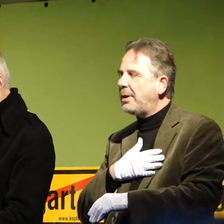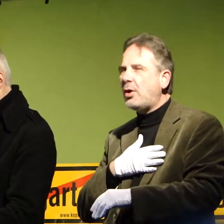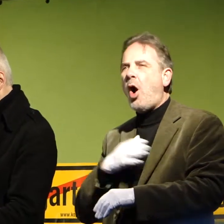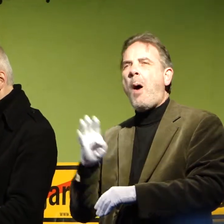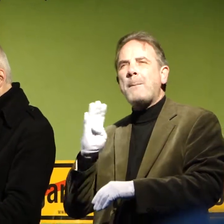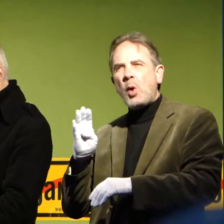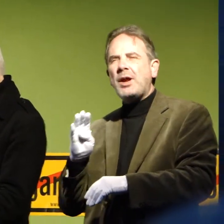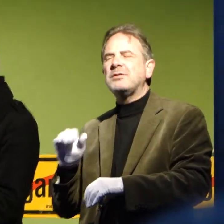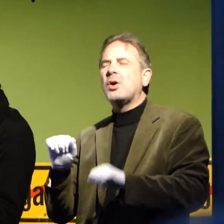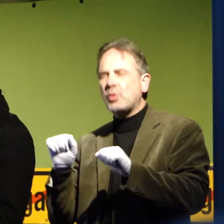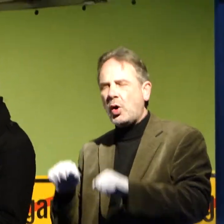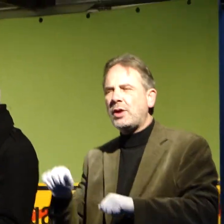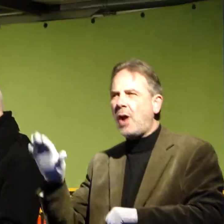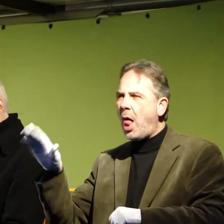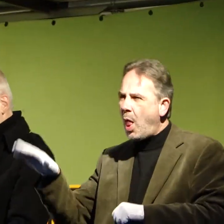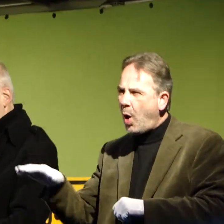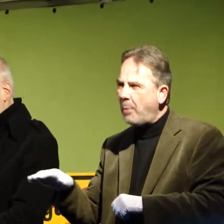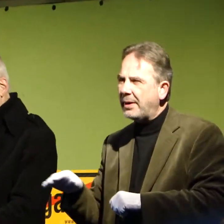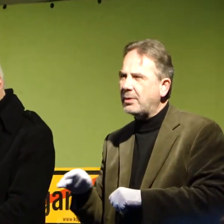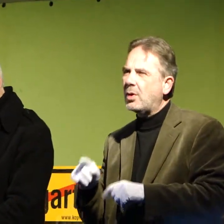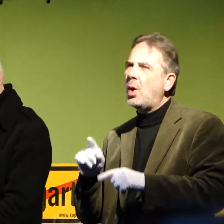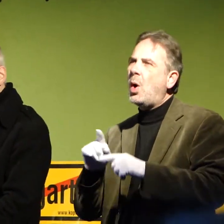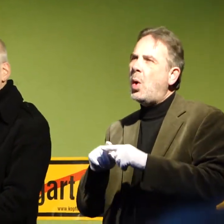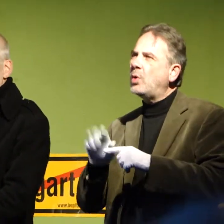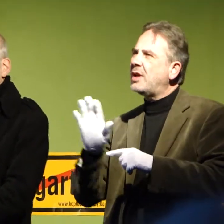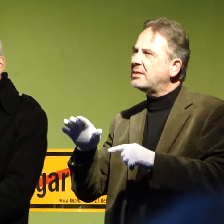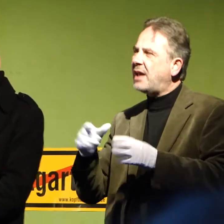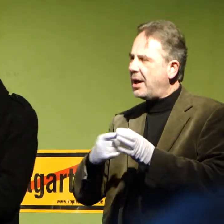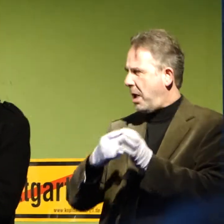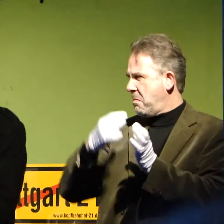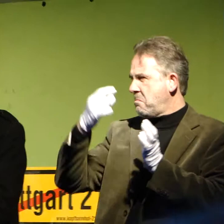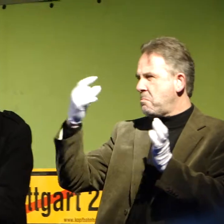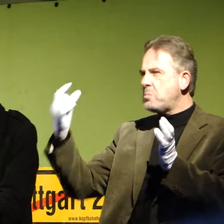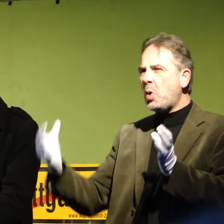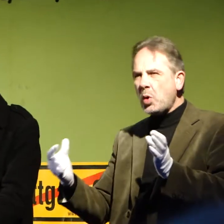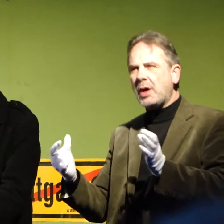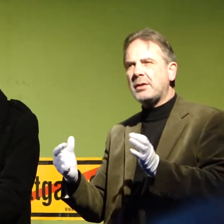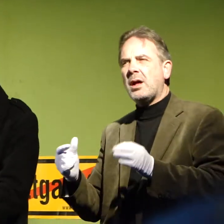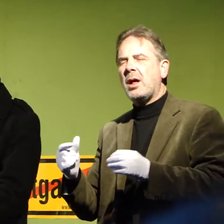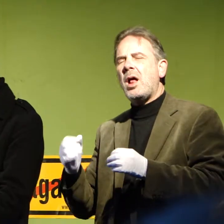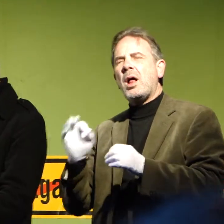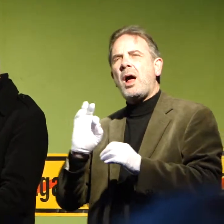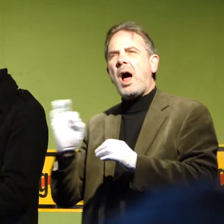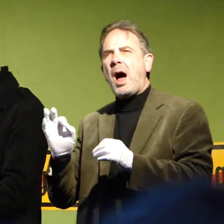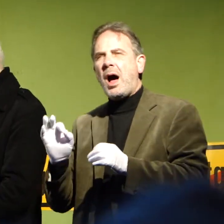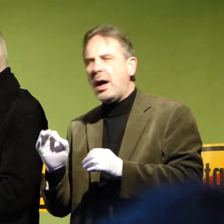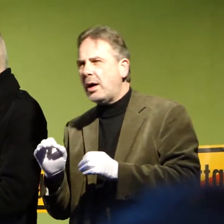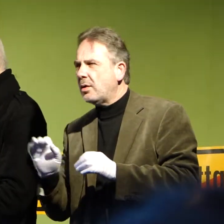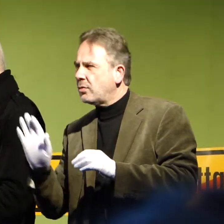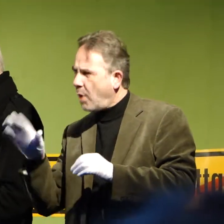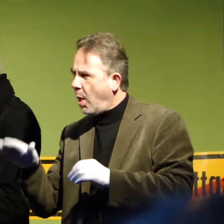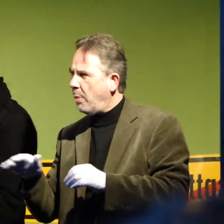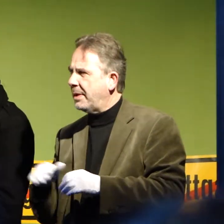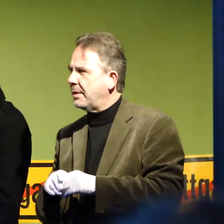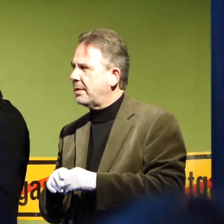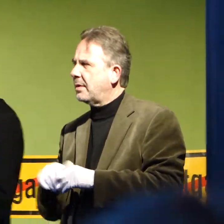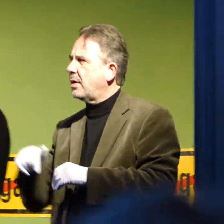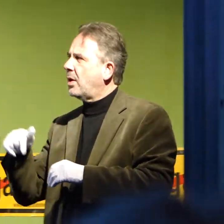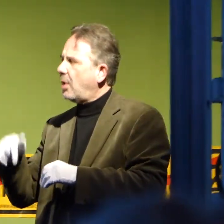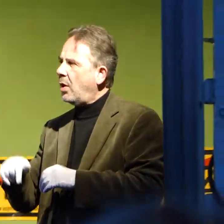zu loben. Wir können auch seine Autobahnbrücken als gelungene Bauten der Technik würdigen, die heute